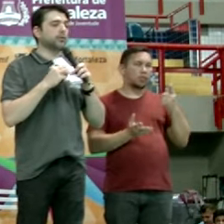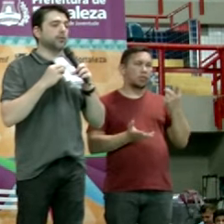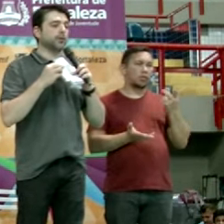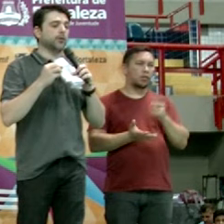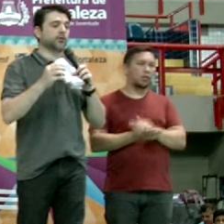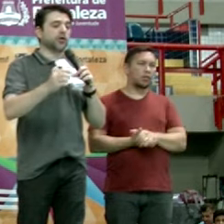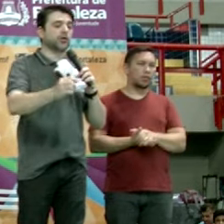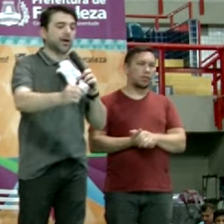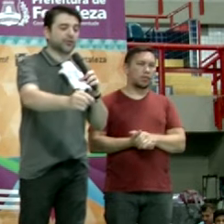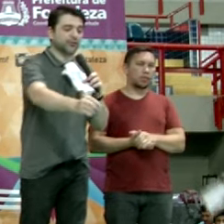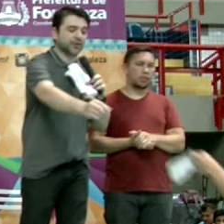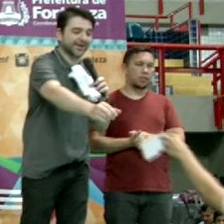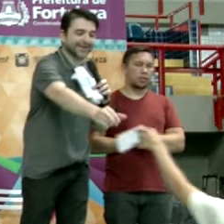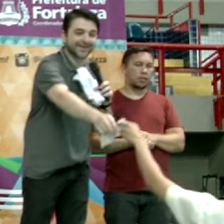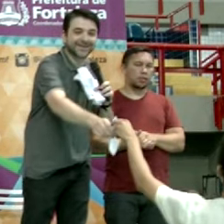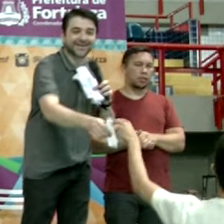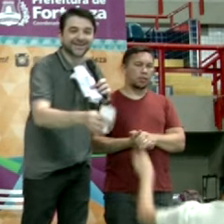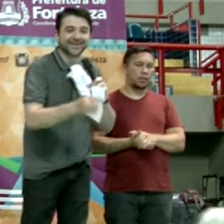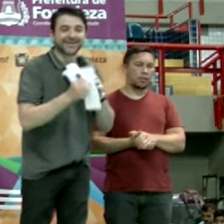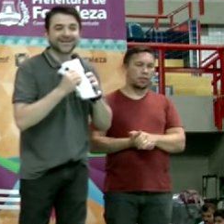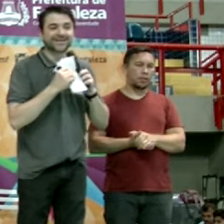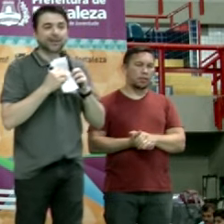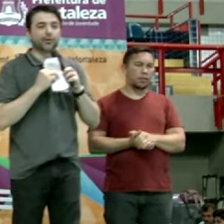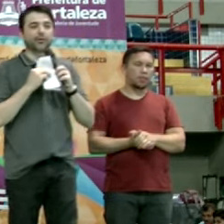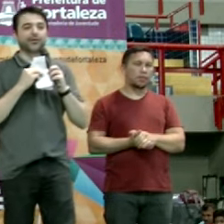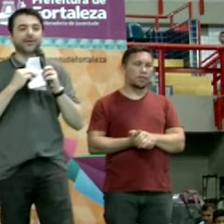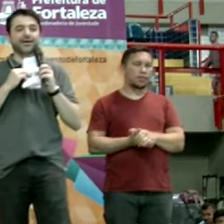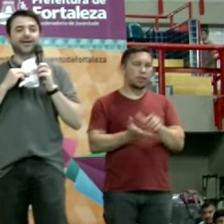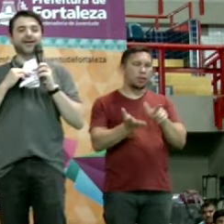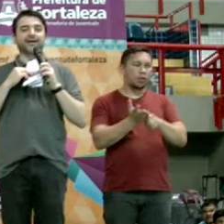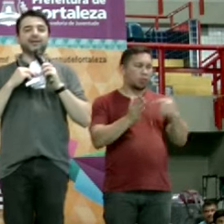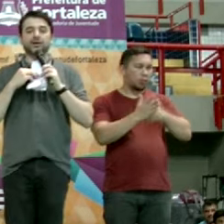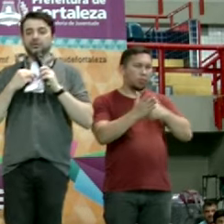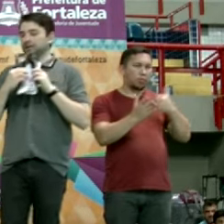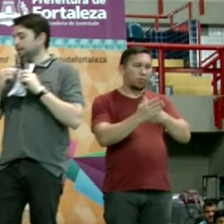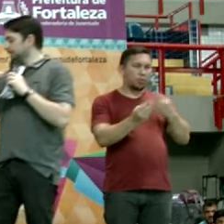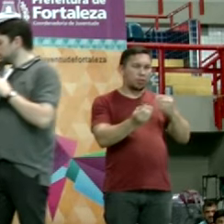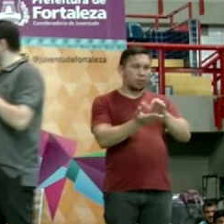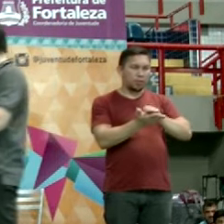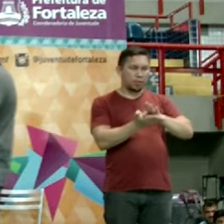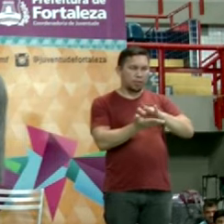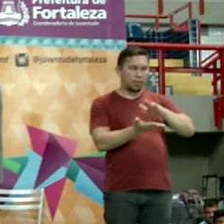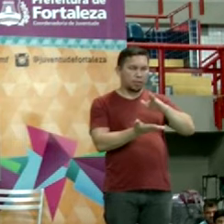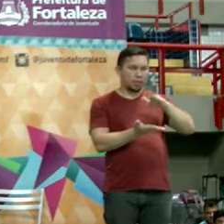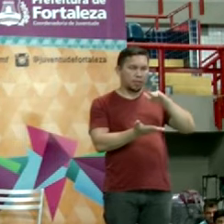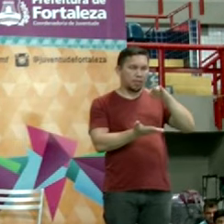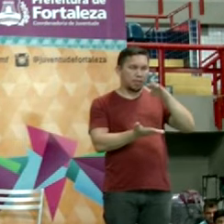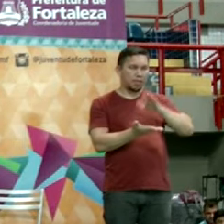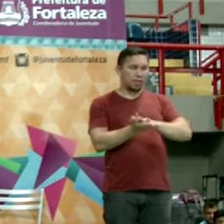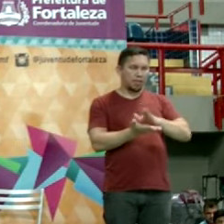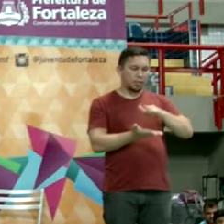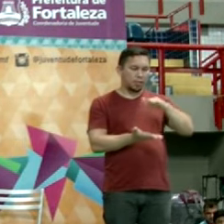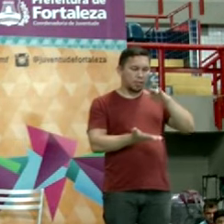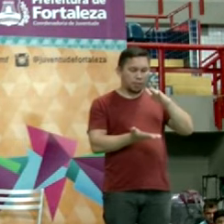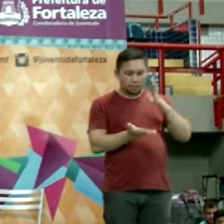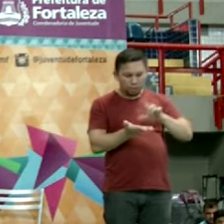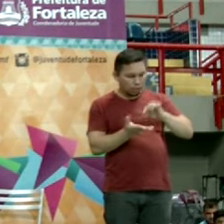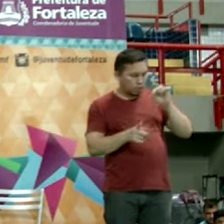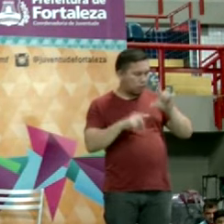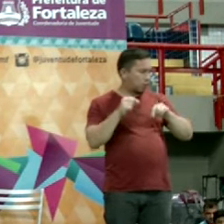que eu vou sortear os que eu vou ler. Tá bom? Acho que não vai dar para ler todos não, mas eu vou escolher aqui